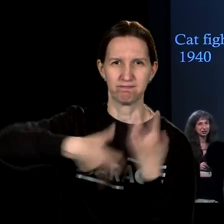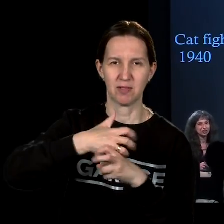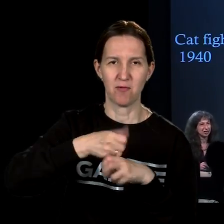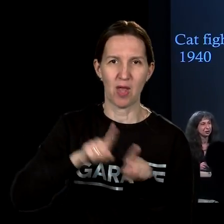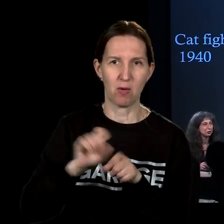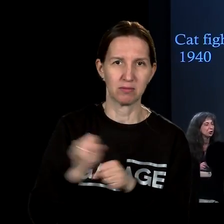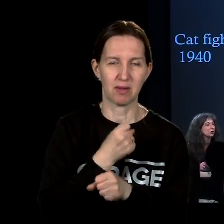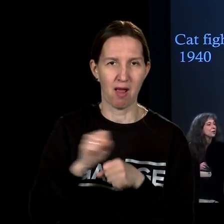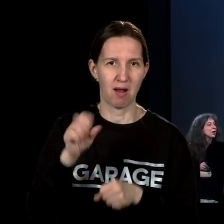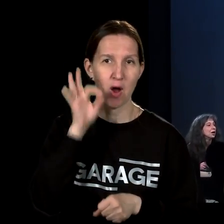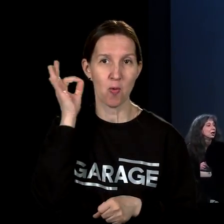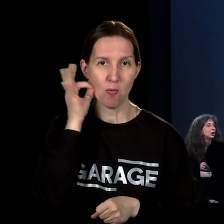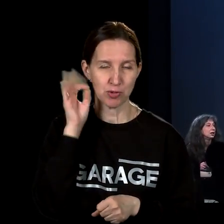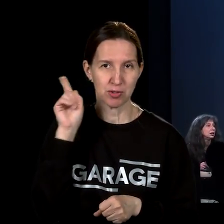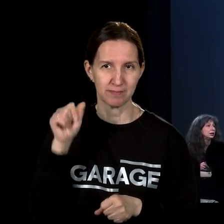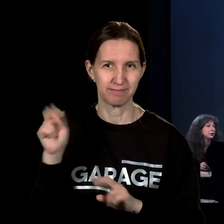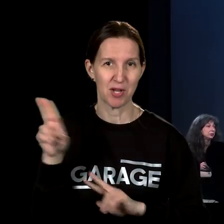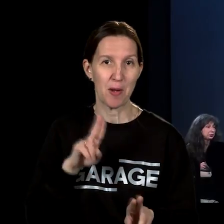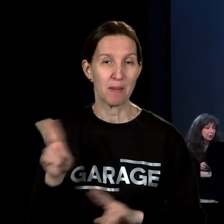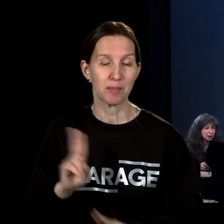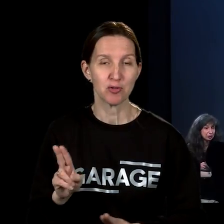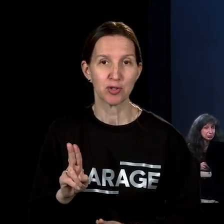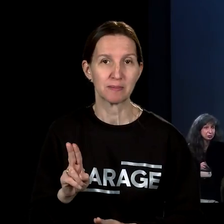уже драка кошек. И